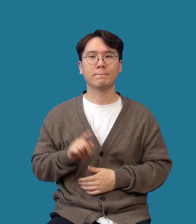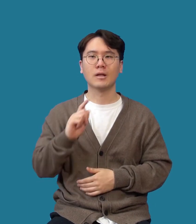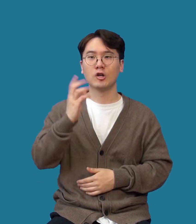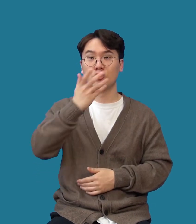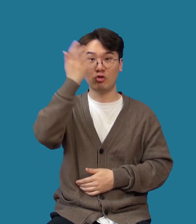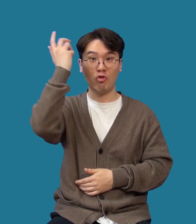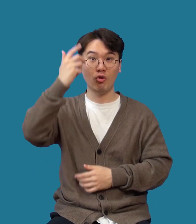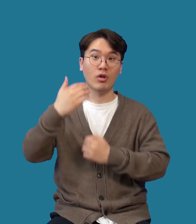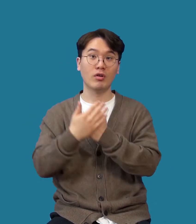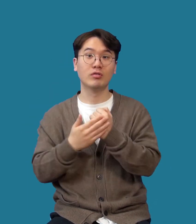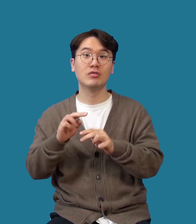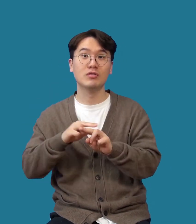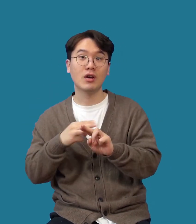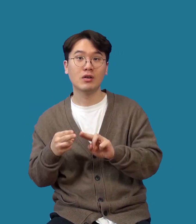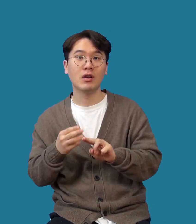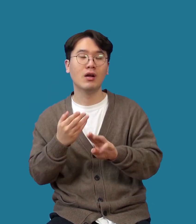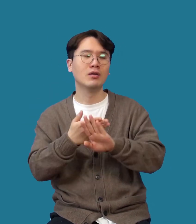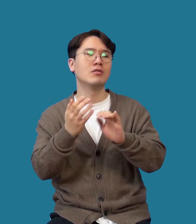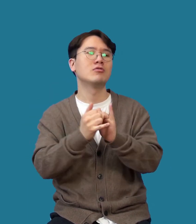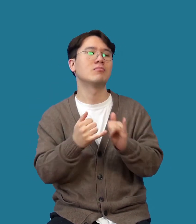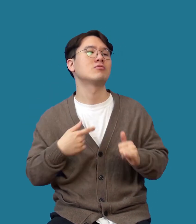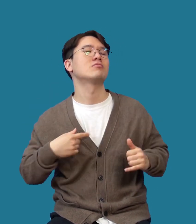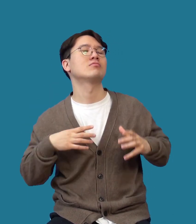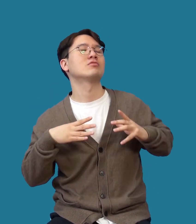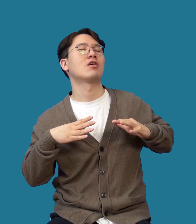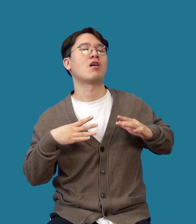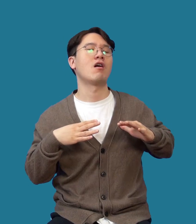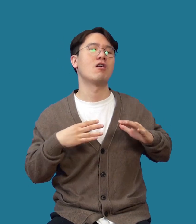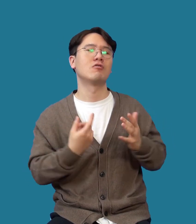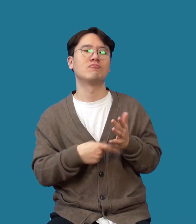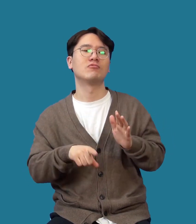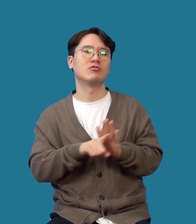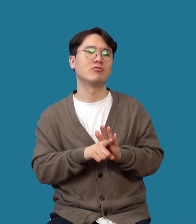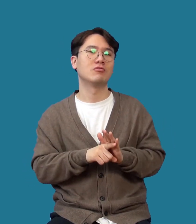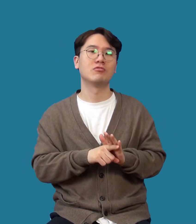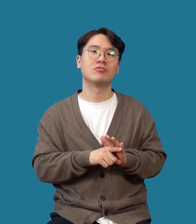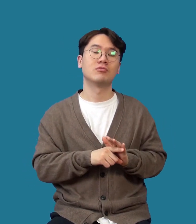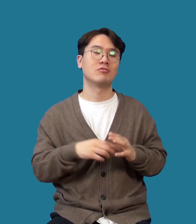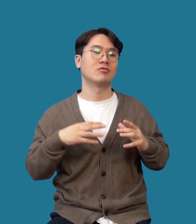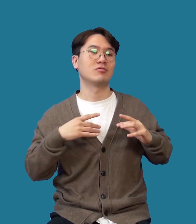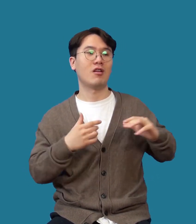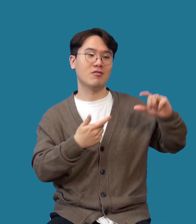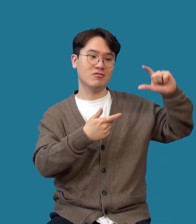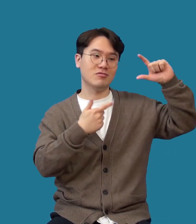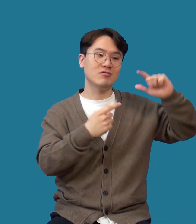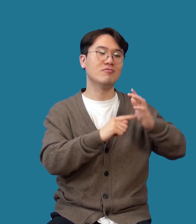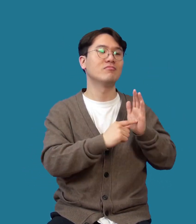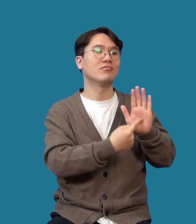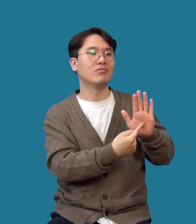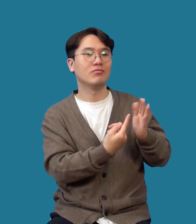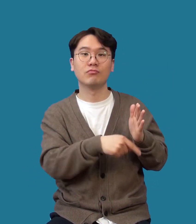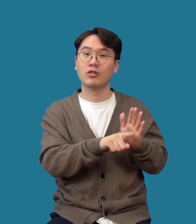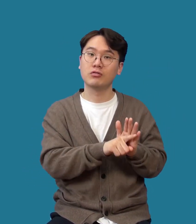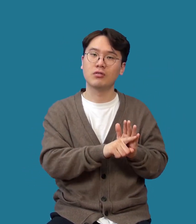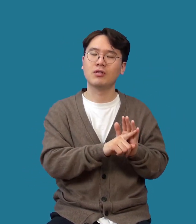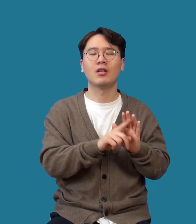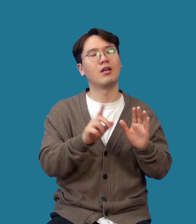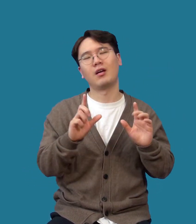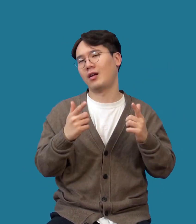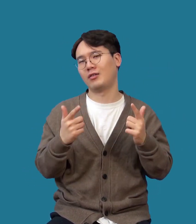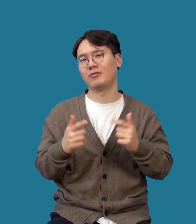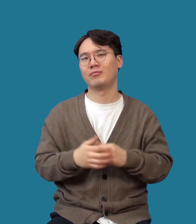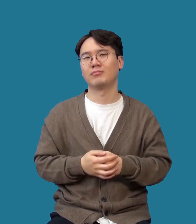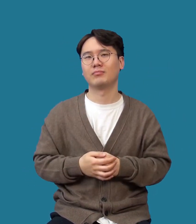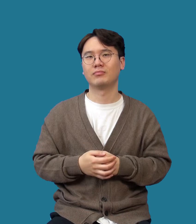자랑하기 위해서, 내가 영적으로 우월하다는 것을 드러내기 위해서 구하는 것이 아닙니다. 아까 그 목사님도 그런 거 자랑하기 위해서 구한